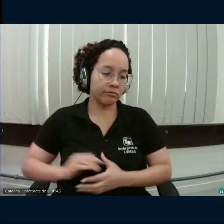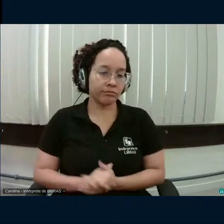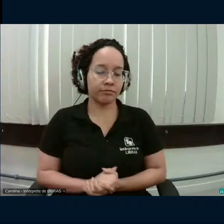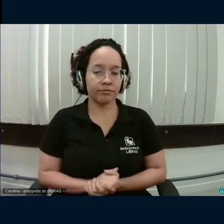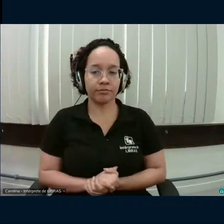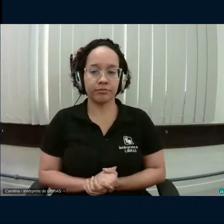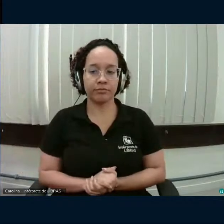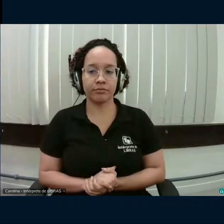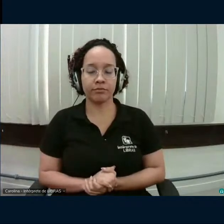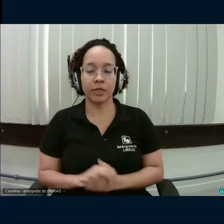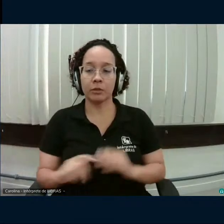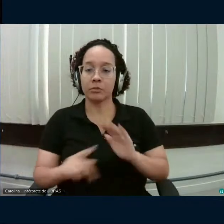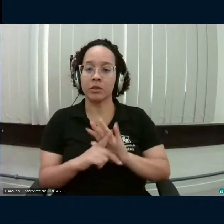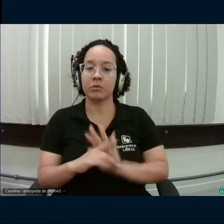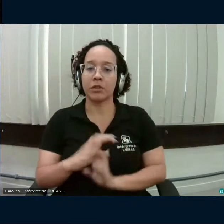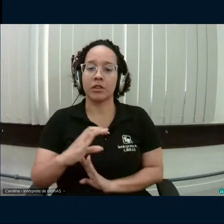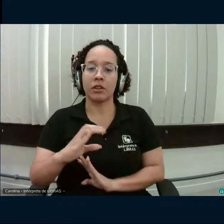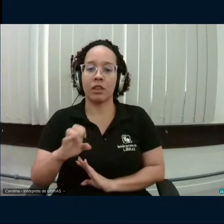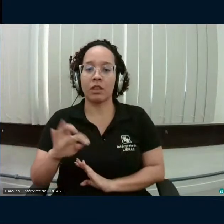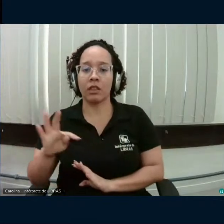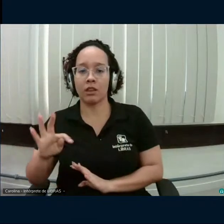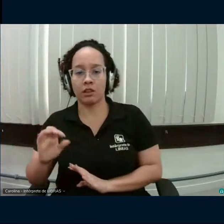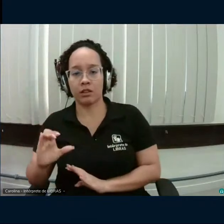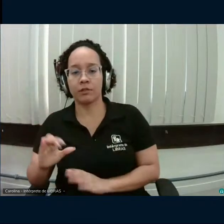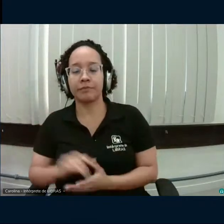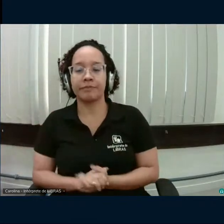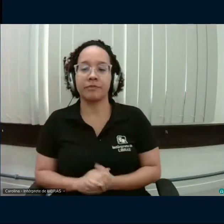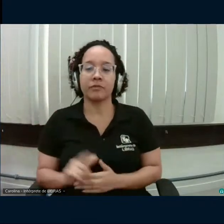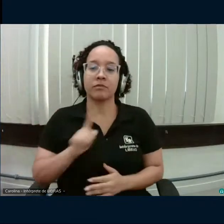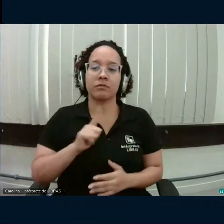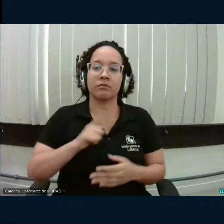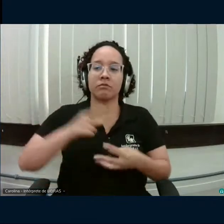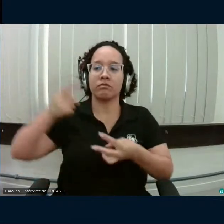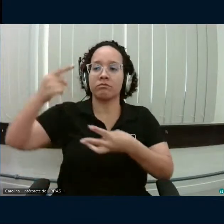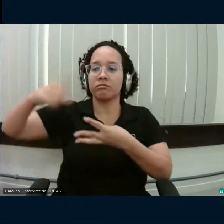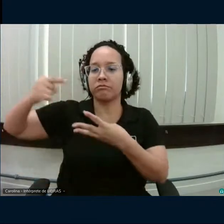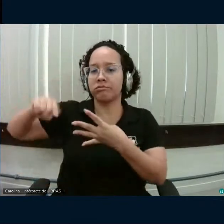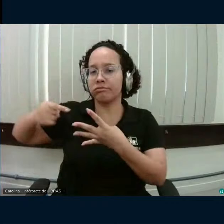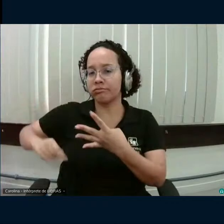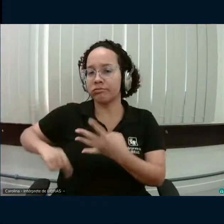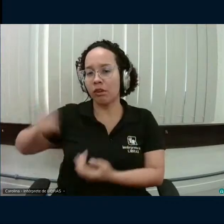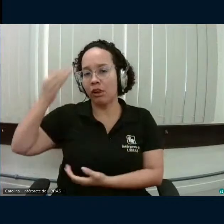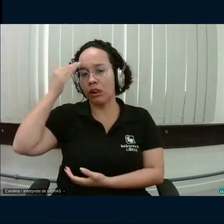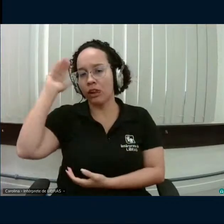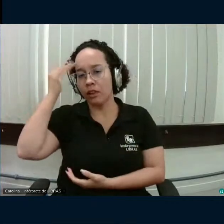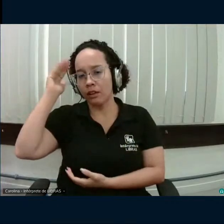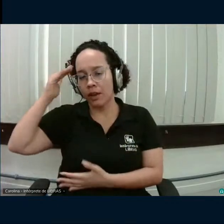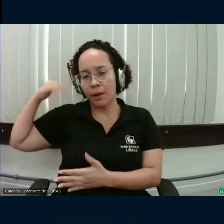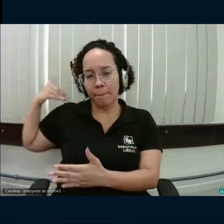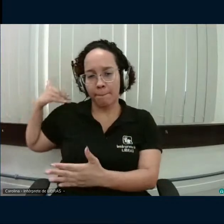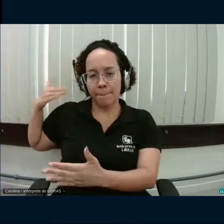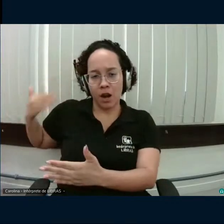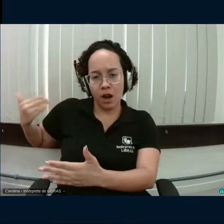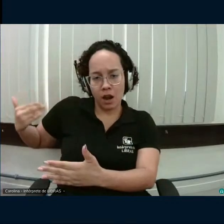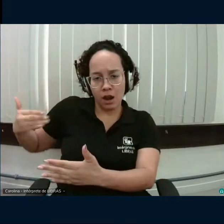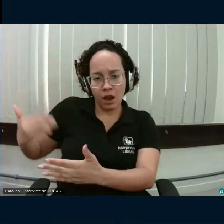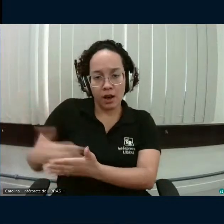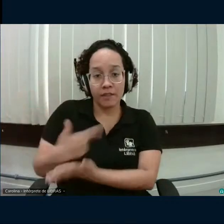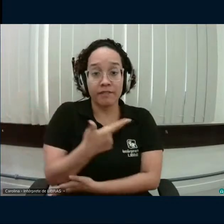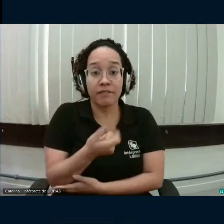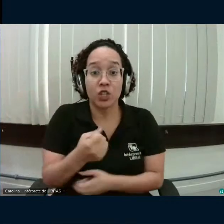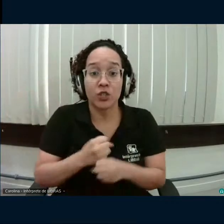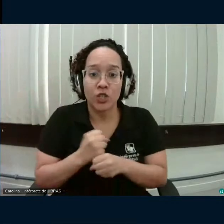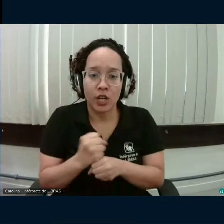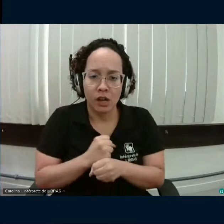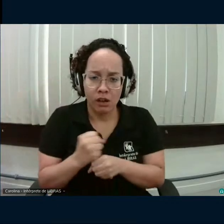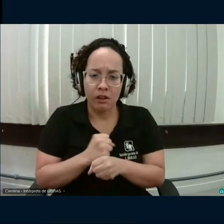CETEC, e que traz vários elementos para a gente compreender os últimos 20 anos do ensino médio de educação